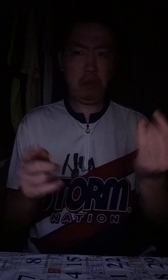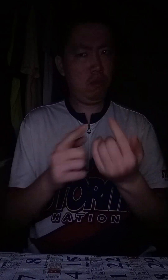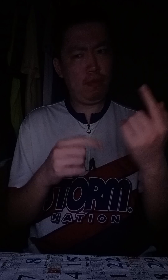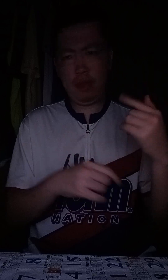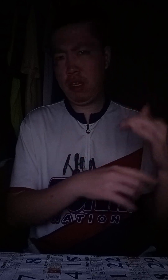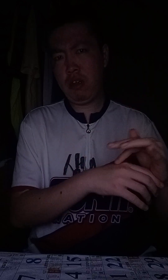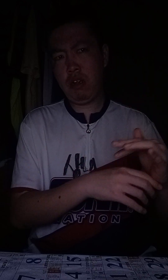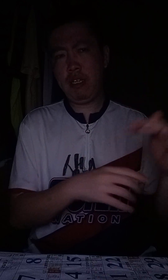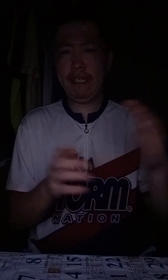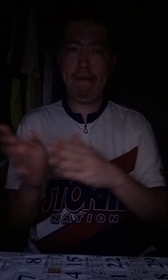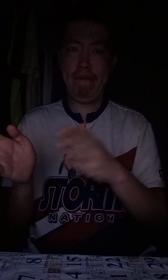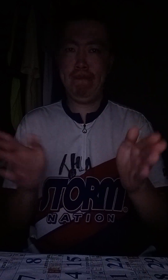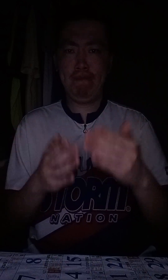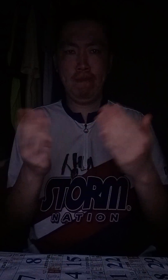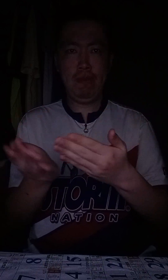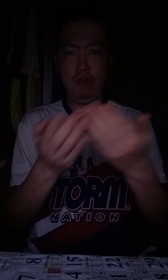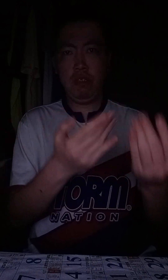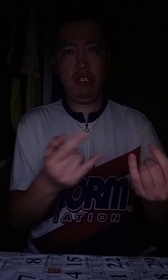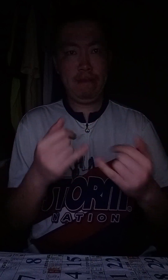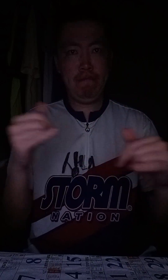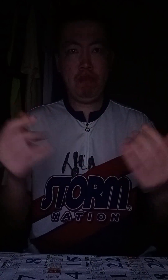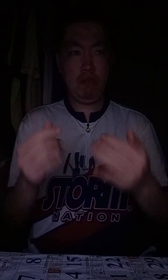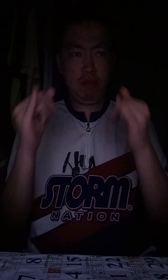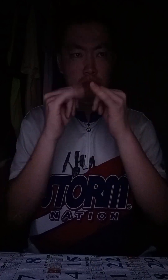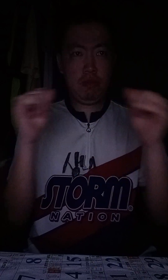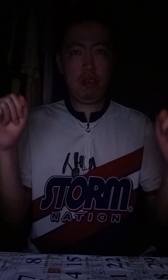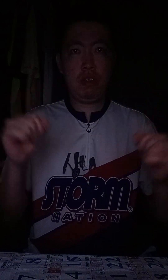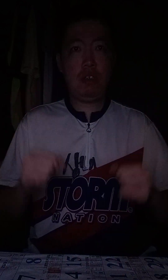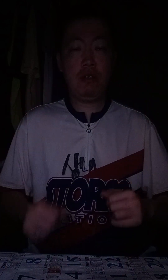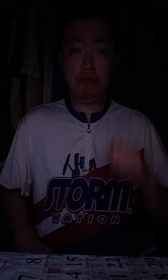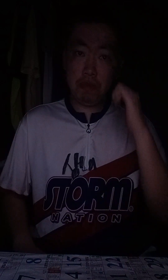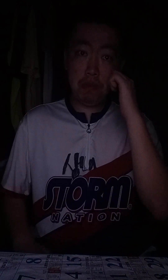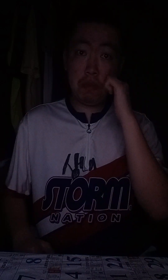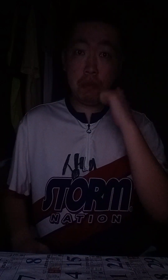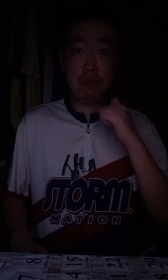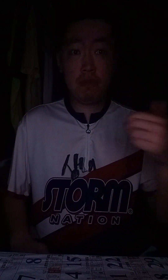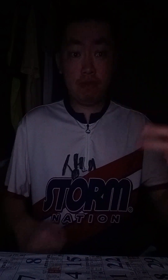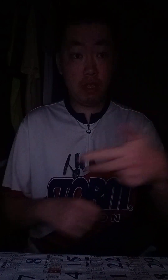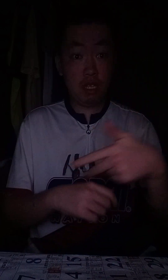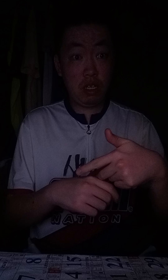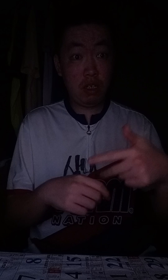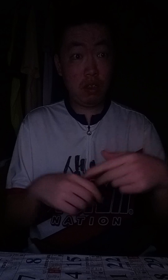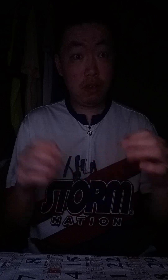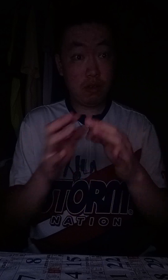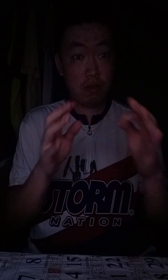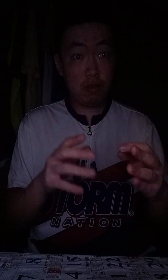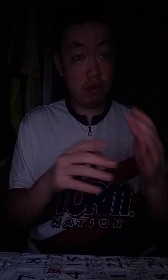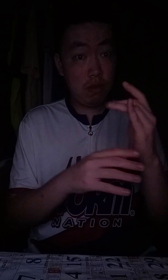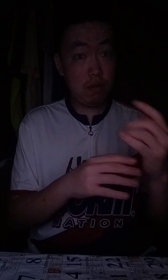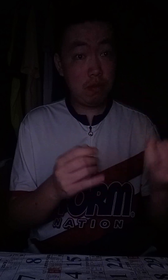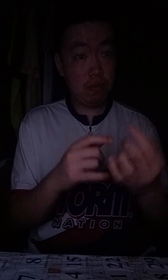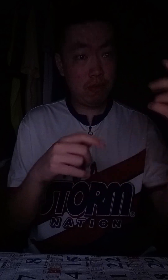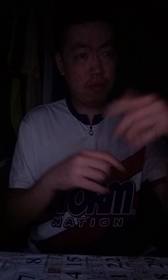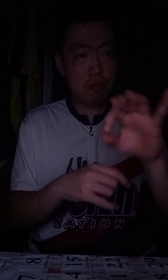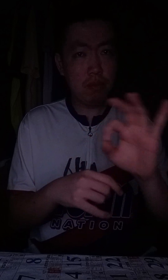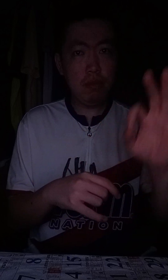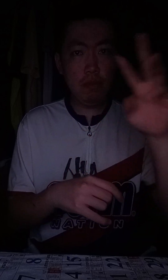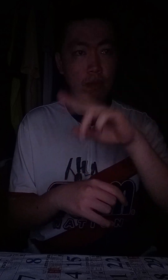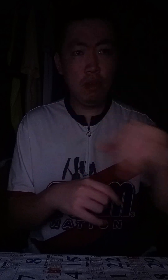됐거나 정년을 넘긴 운전자가 많습니다. 마을버스는 솔직히 말해서 이게 대우를 좀